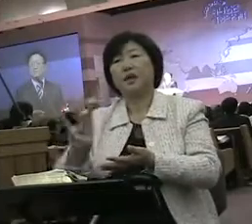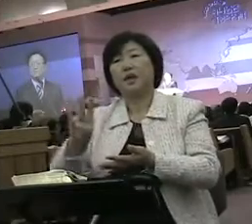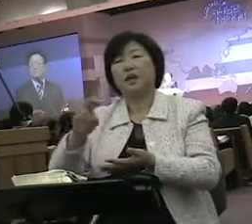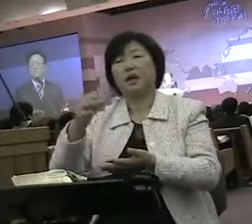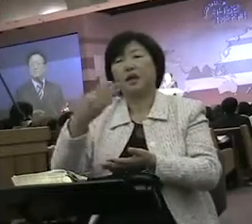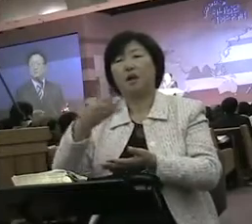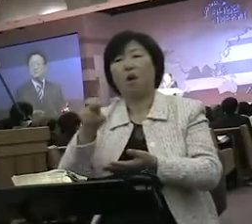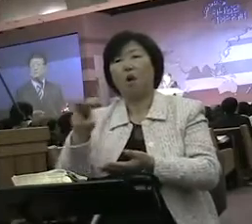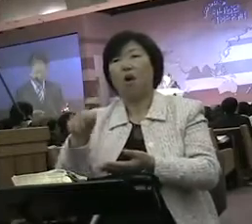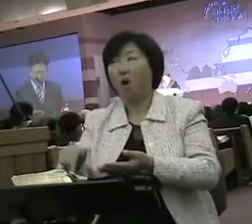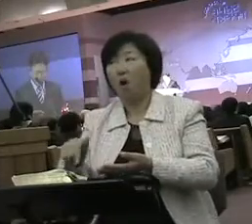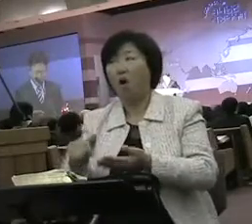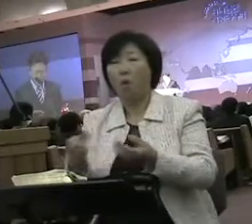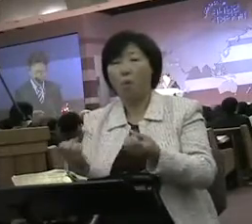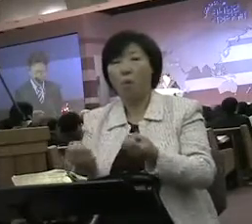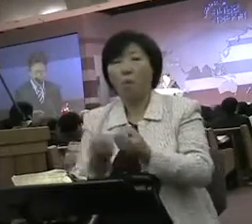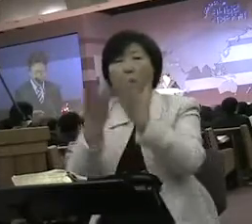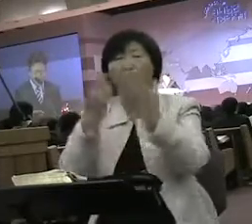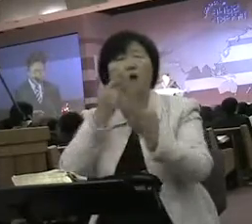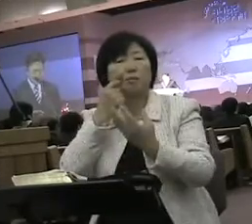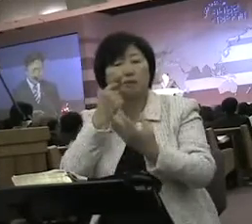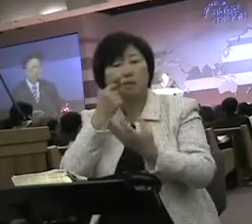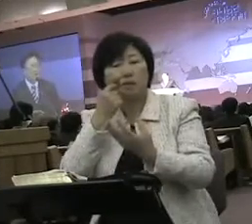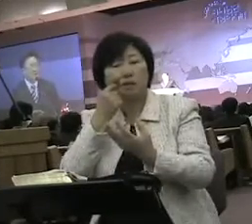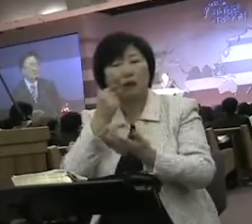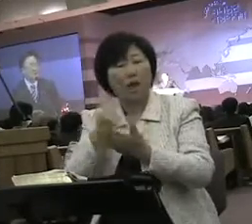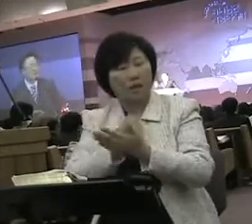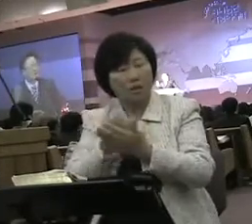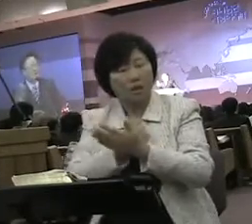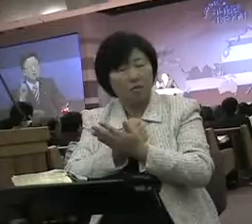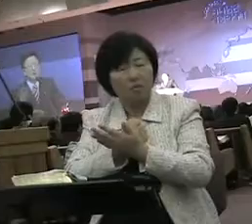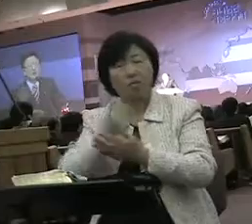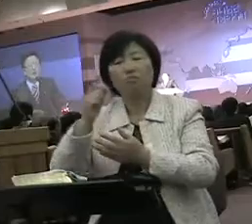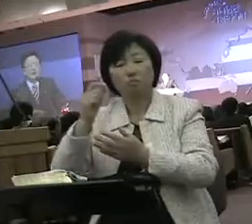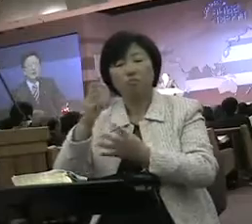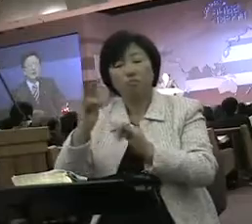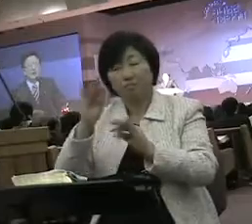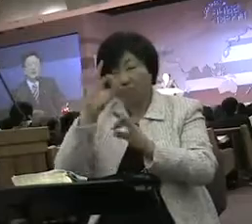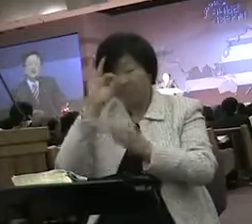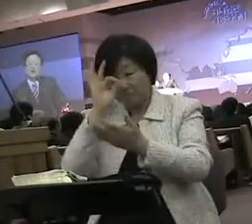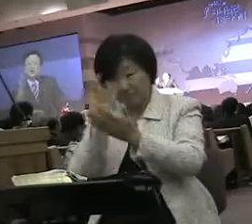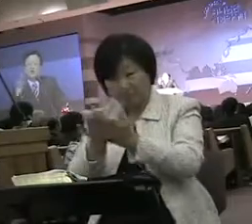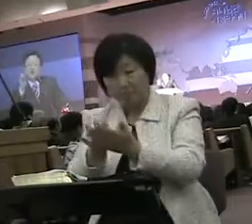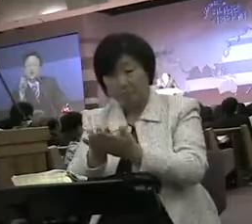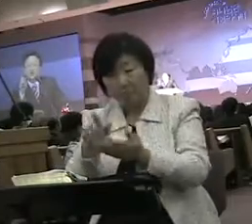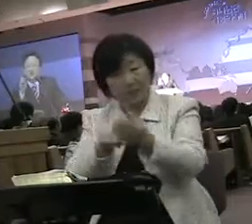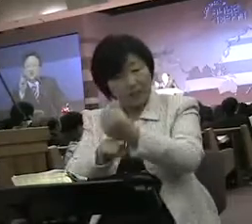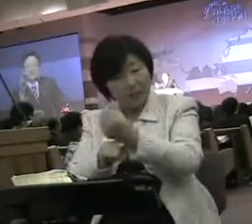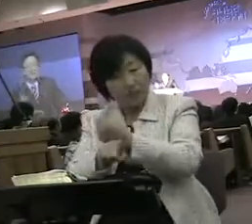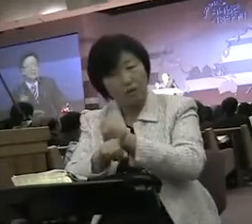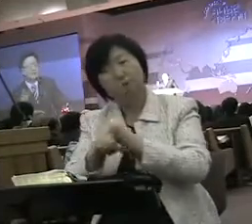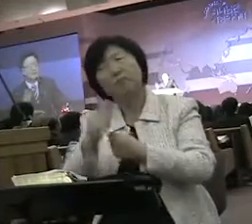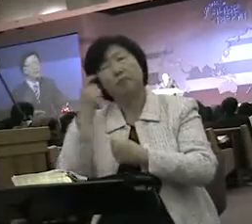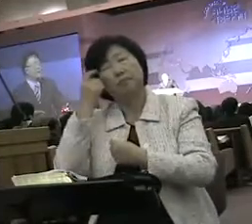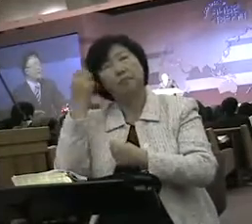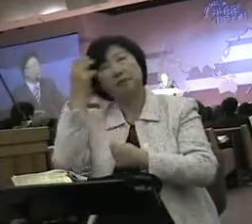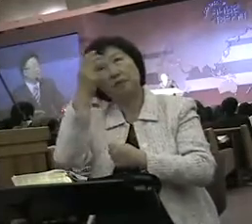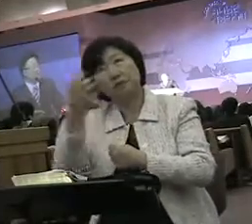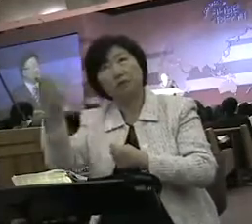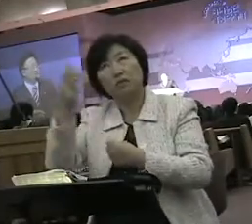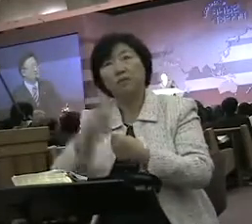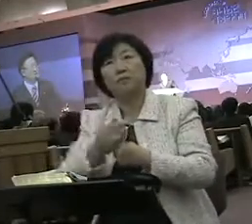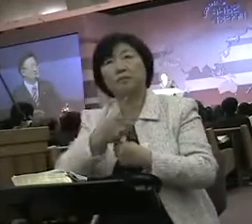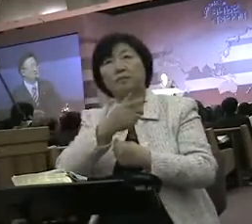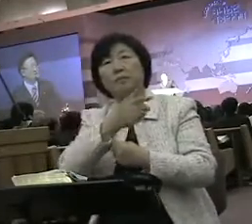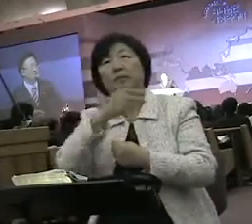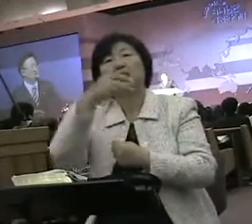못하는 그러한 안타까운 물을 너무나 많이 봤습니다. 그 이유가 어디 있는가? 그들이 영적 거장들을 만나본 적이 없기